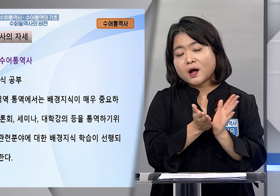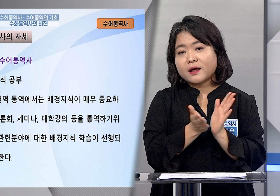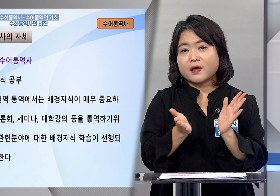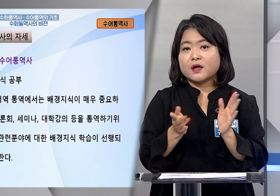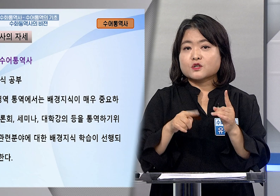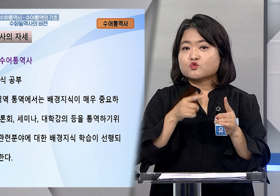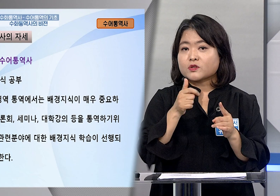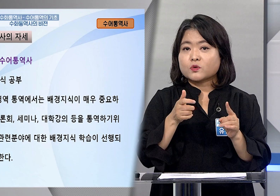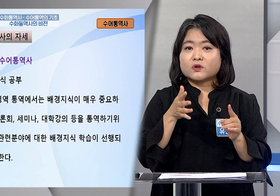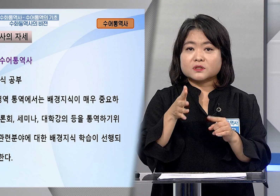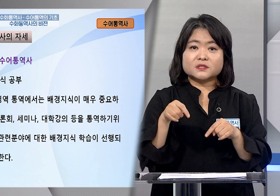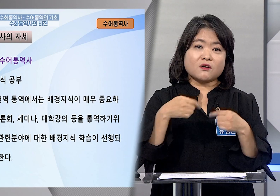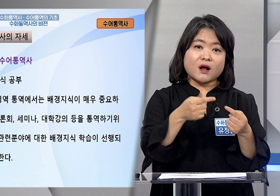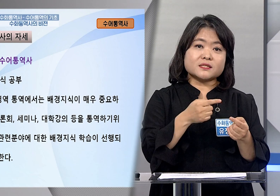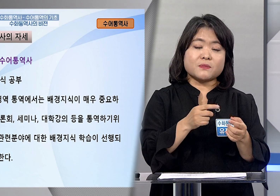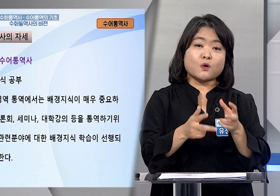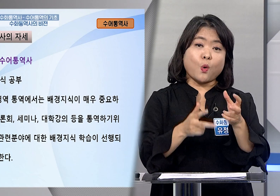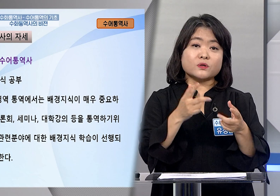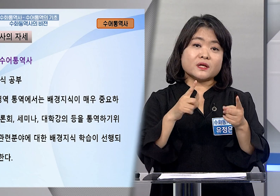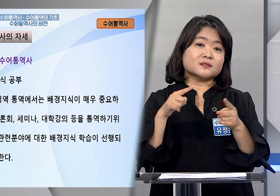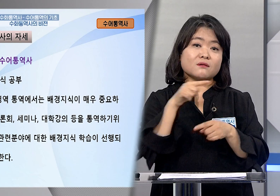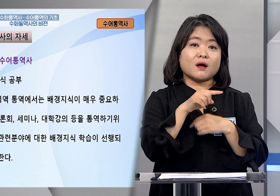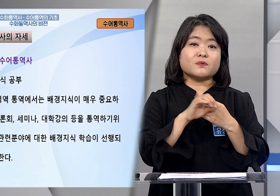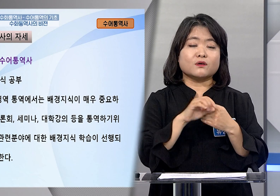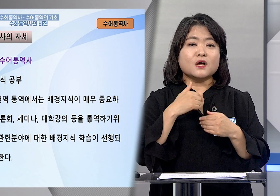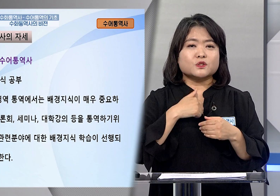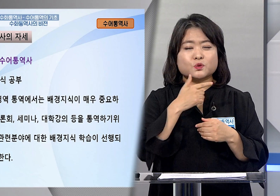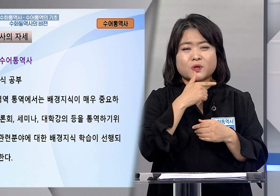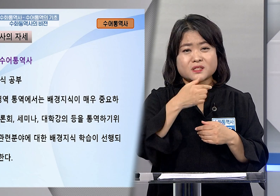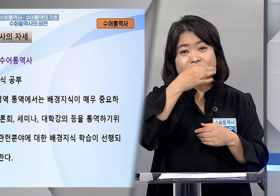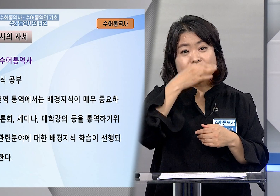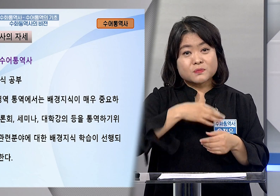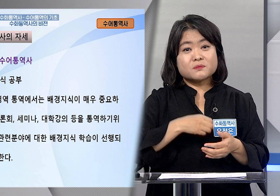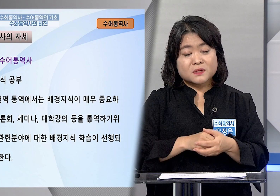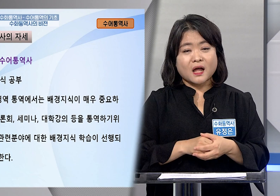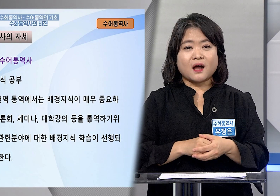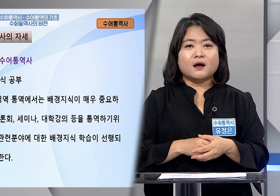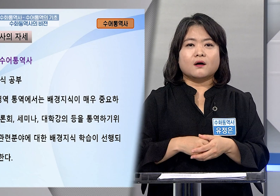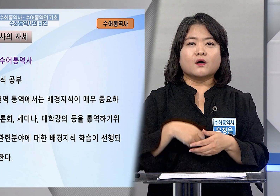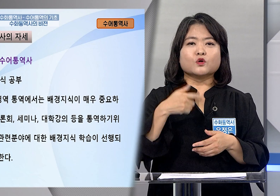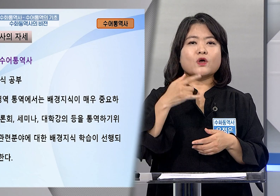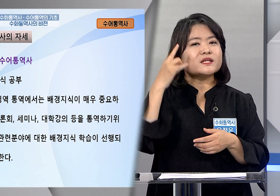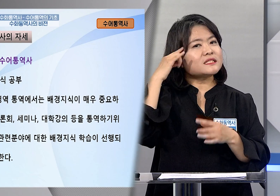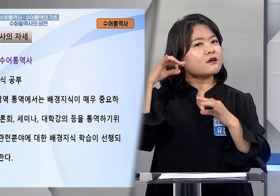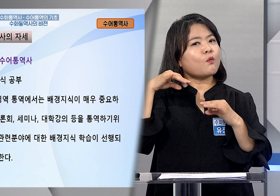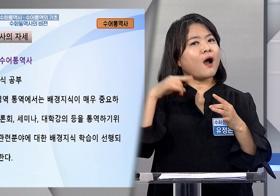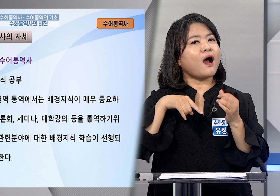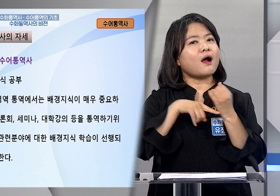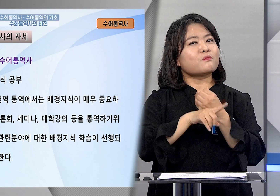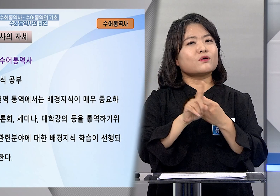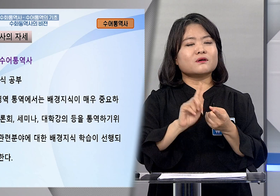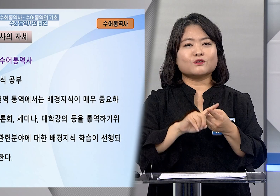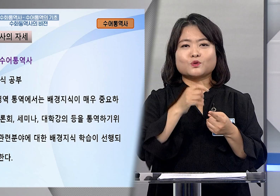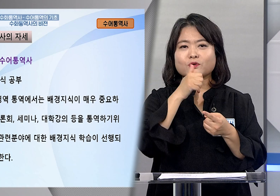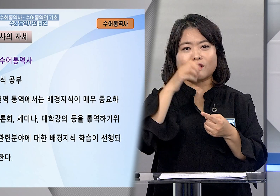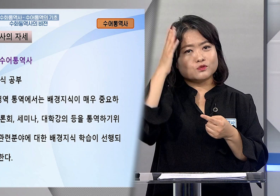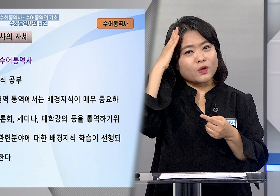과에 수화 통역을 들어가지만 공대를 들어가면 저도 굉장히 힘듭니다. 뇌신경과학 뭐 이런 거 통역,